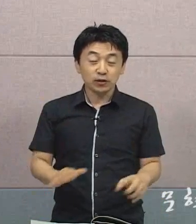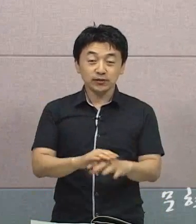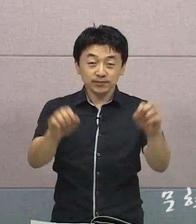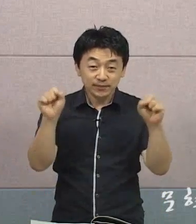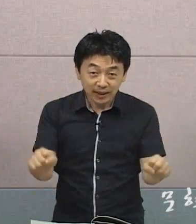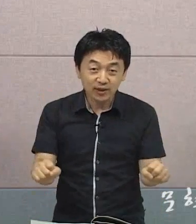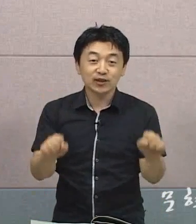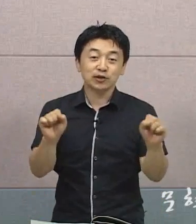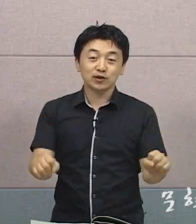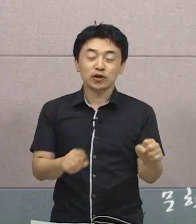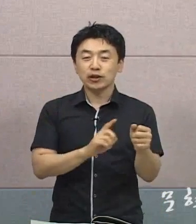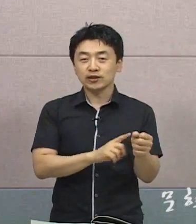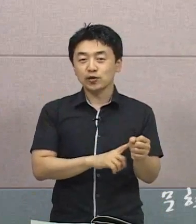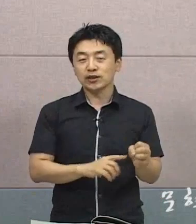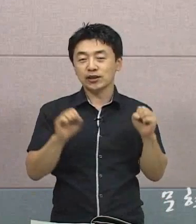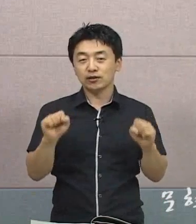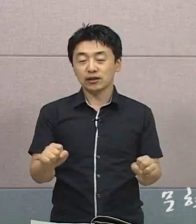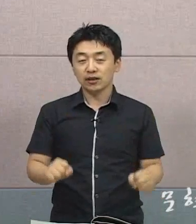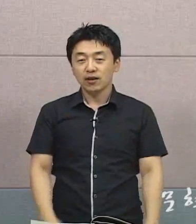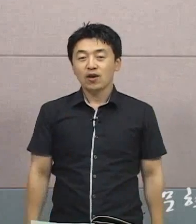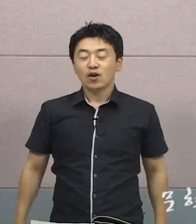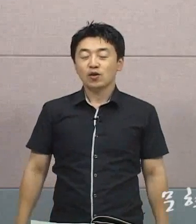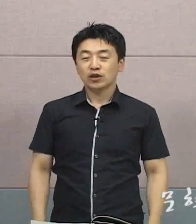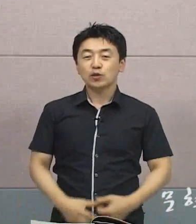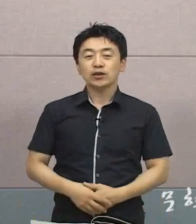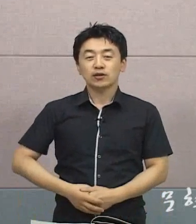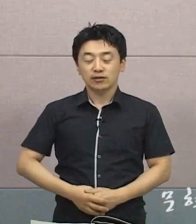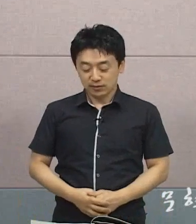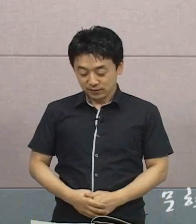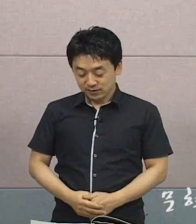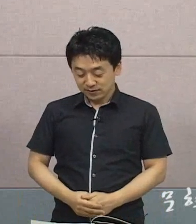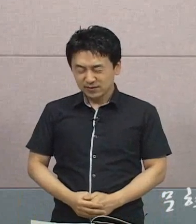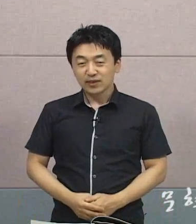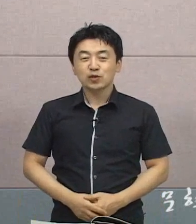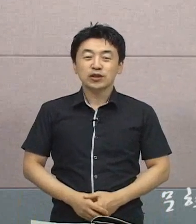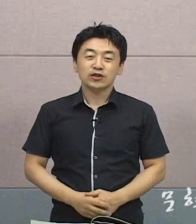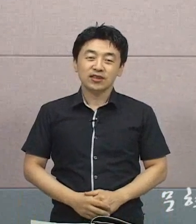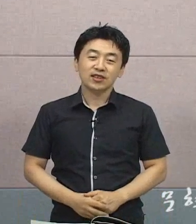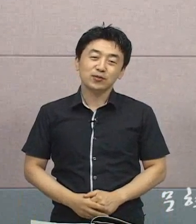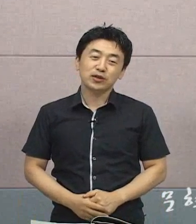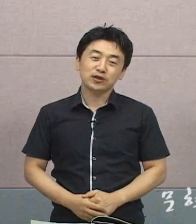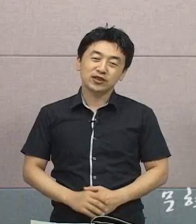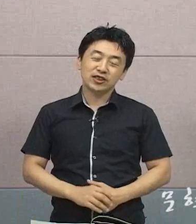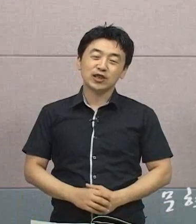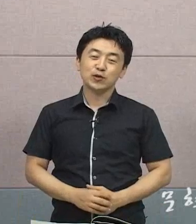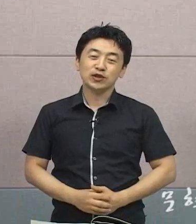혹은 안녕하세요라는 수화로 같이 사용을 하잖아요. 네. 기초 단어 이상의 의미를 그지 가지고 있는 것이